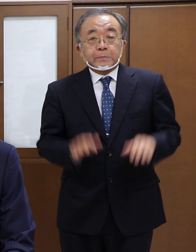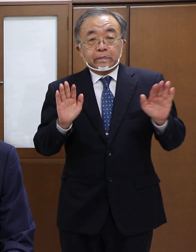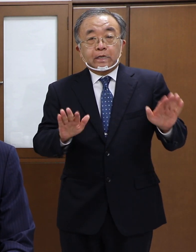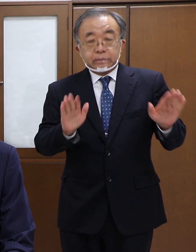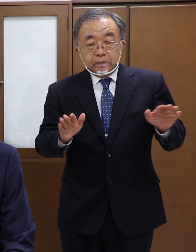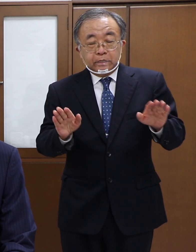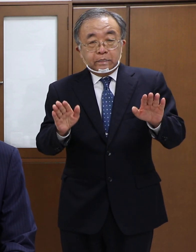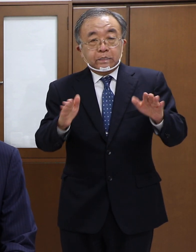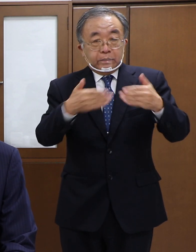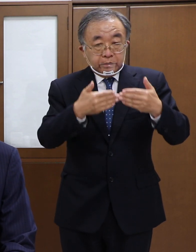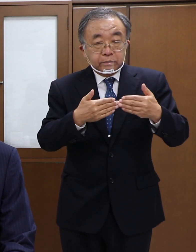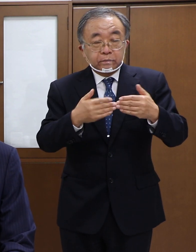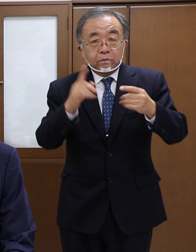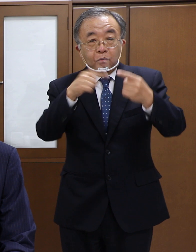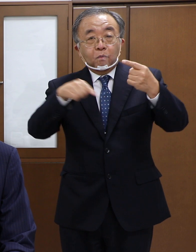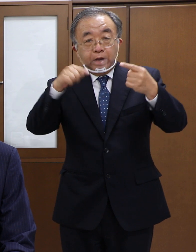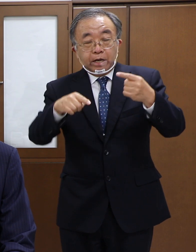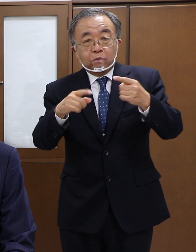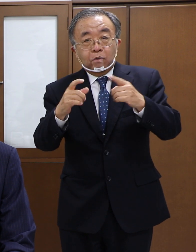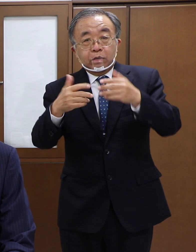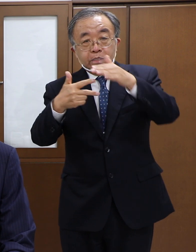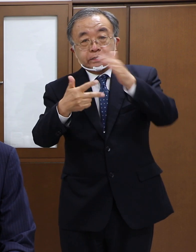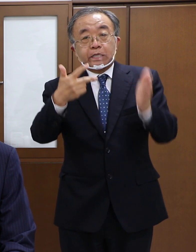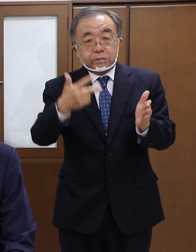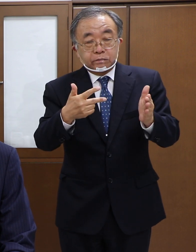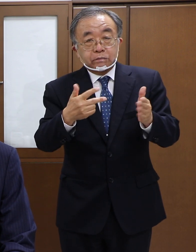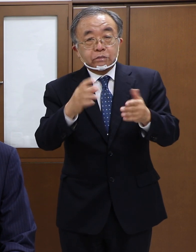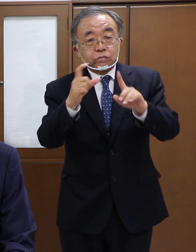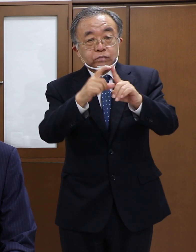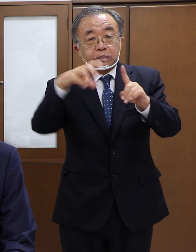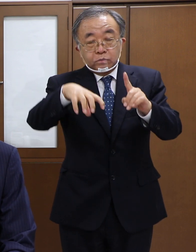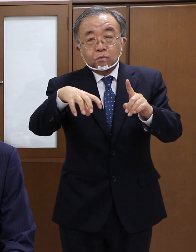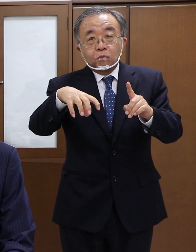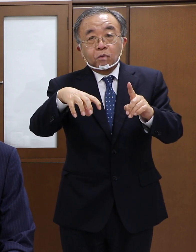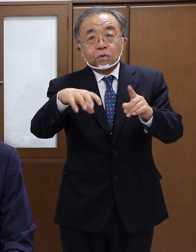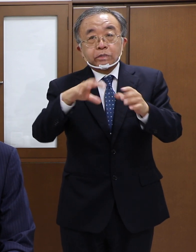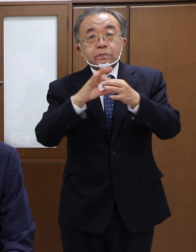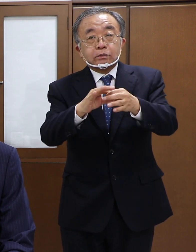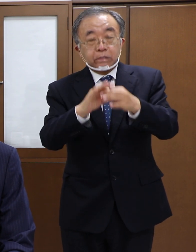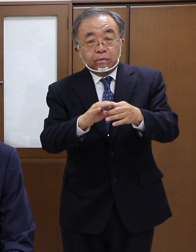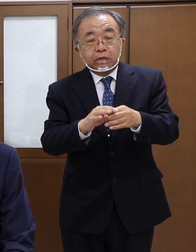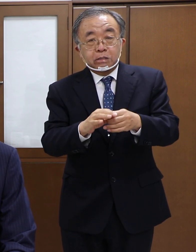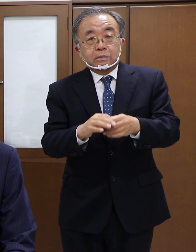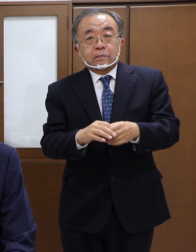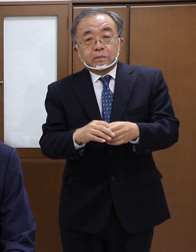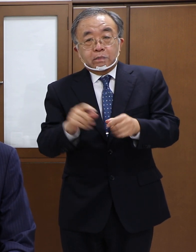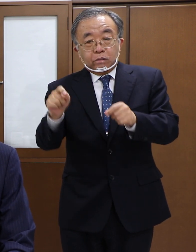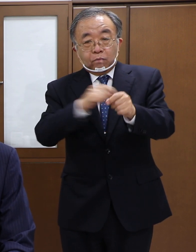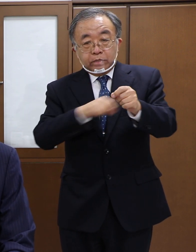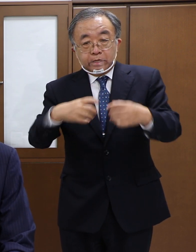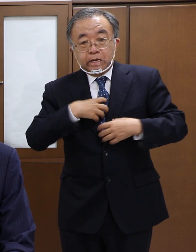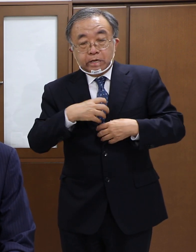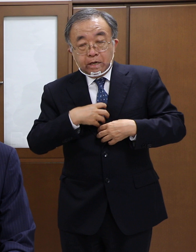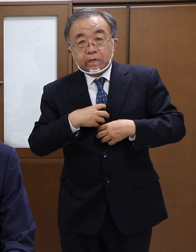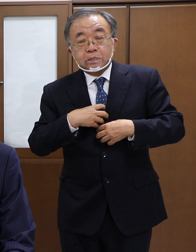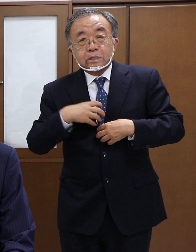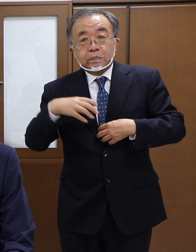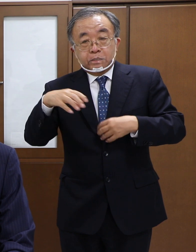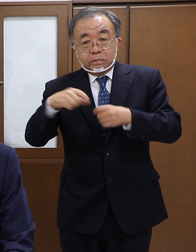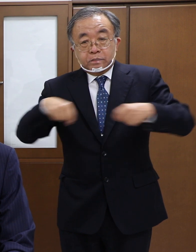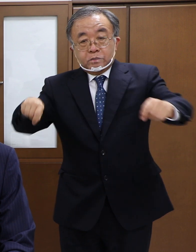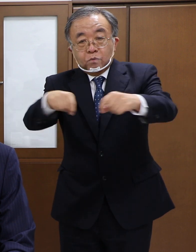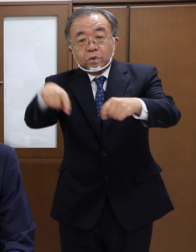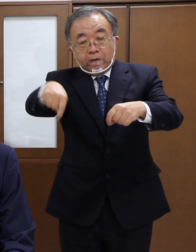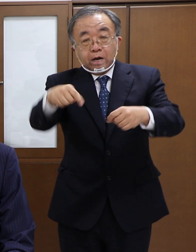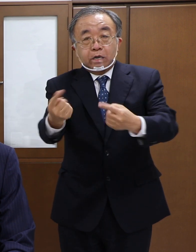現在閉鎖している公共施設や駐車場につきましては、特定警戒都道府県に指定されている首都圏